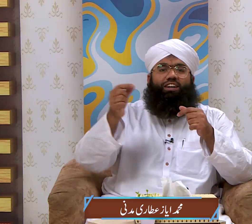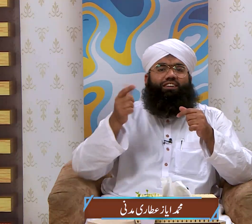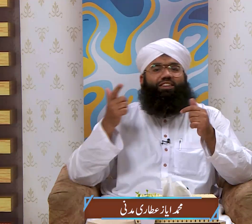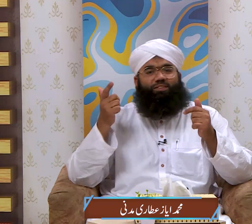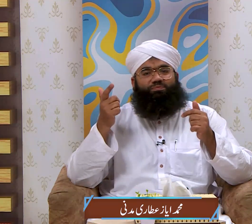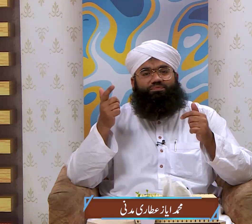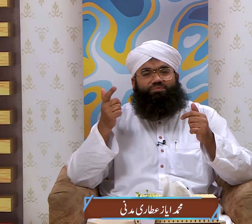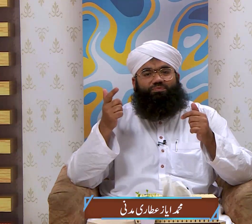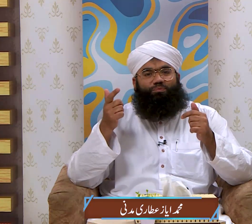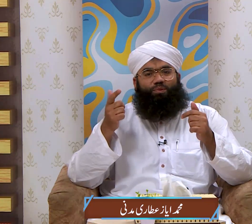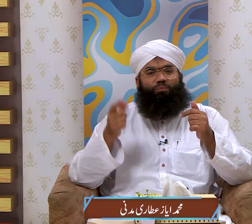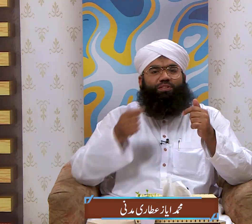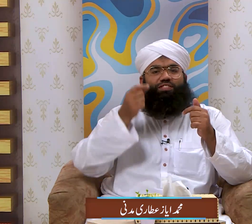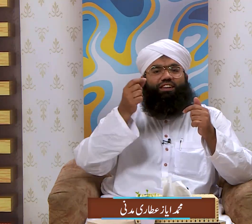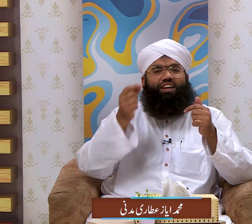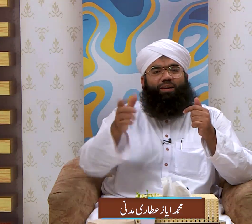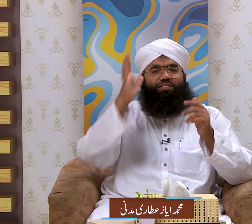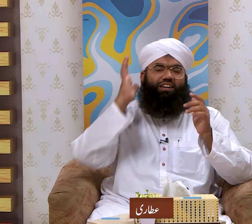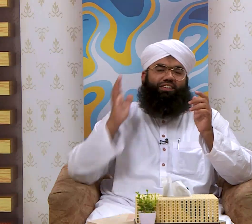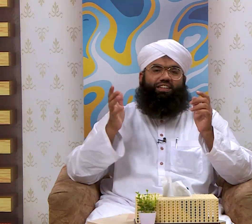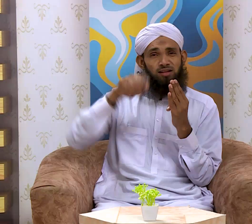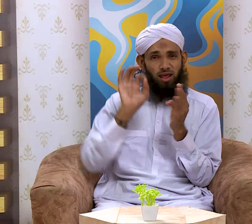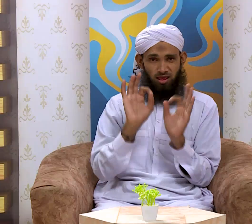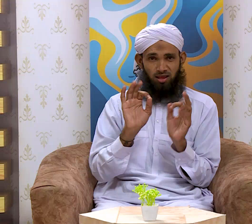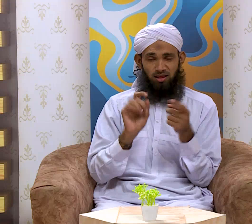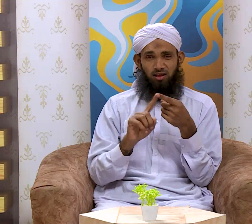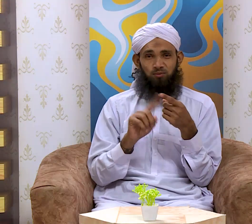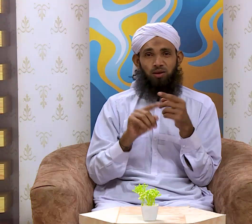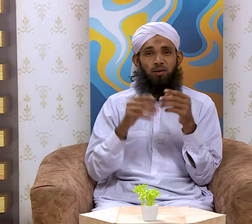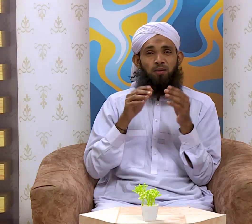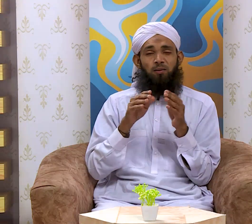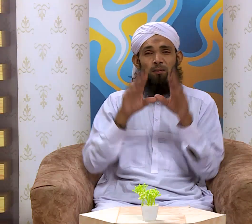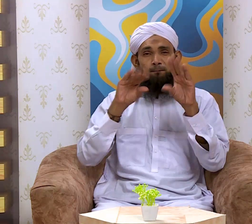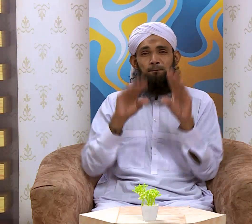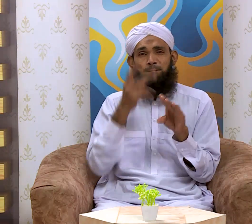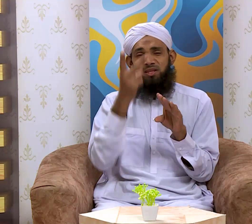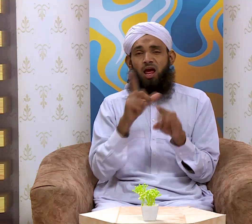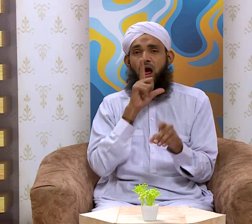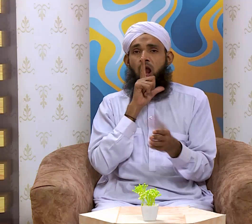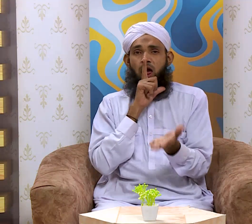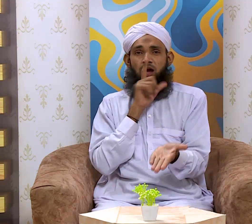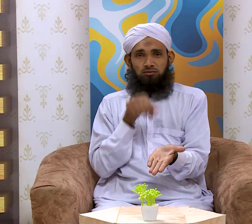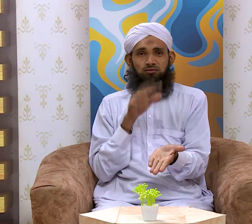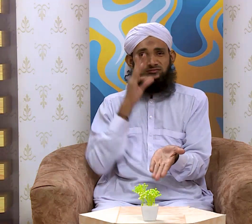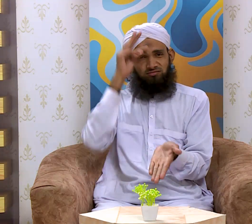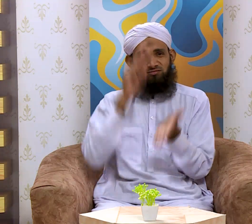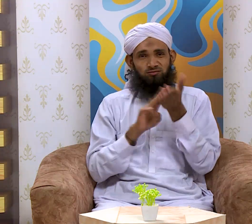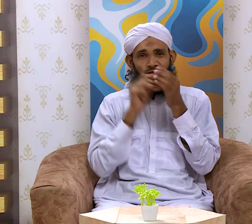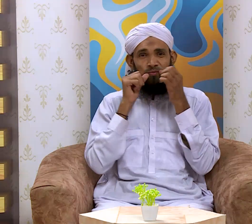رہی تھی، بستر گرم تھا کہ نبی کریم صلی اللہ تعالی علیہ وآلہ وصحبہ وسلم لامکان